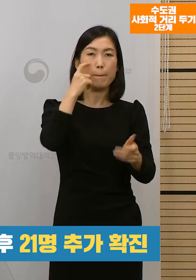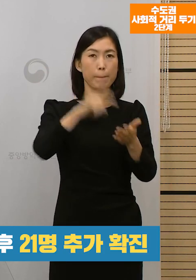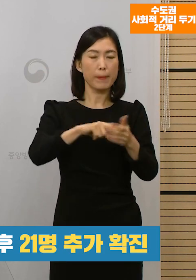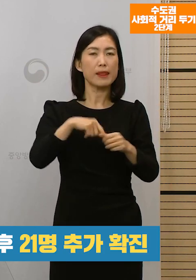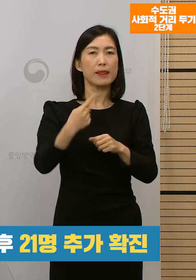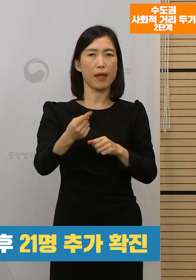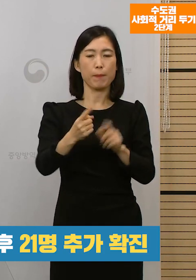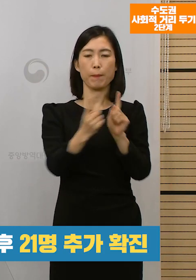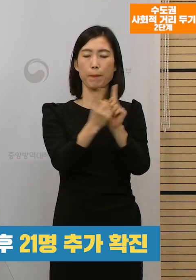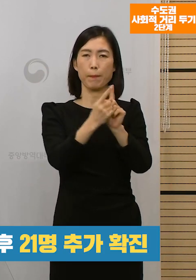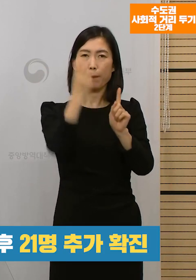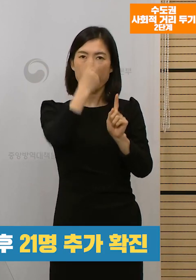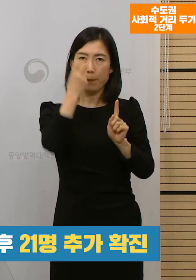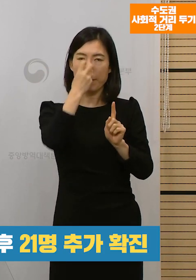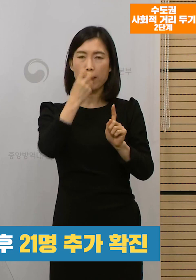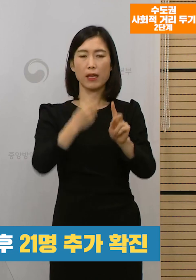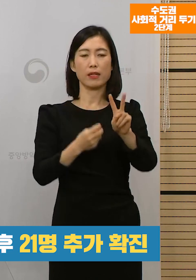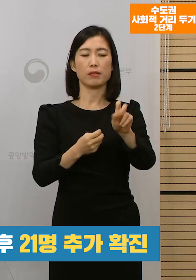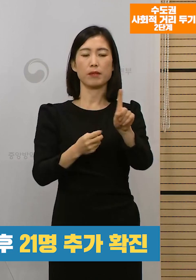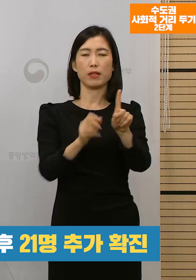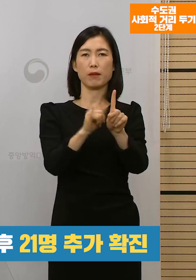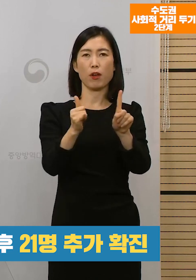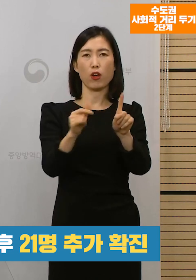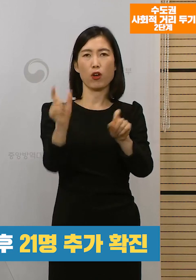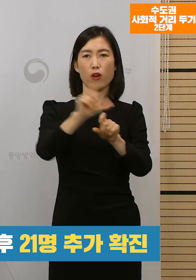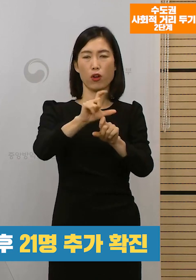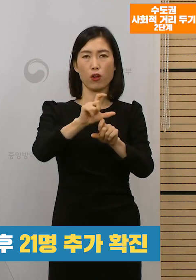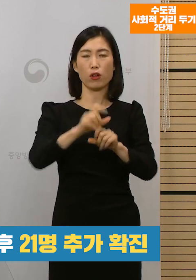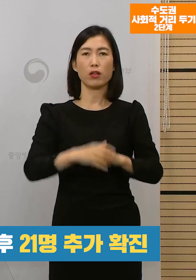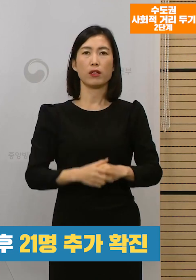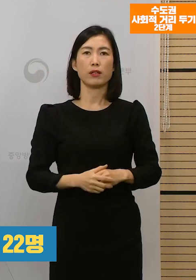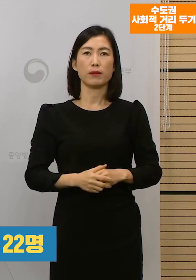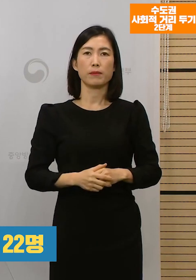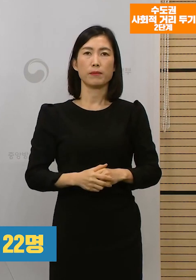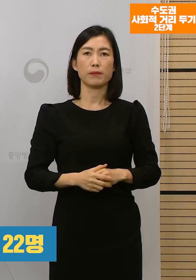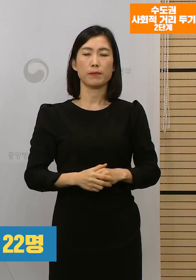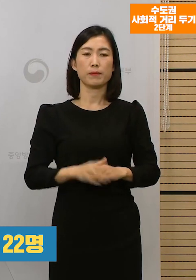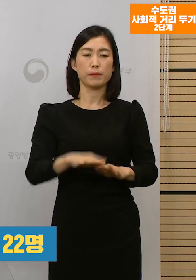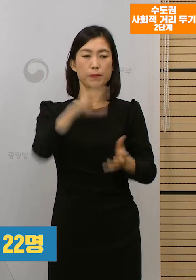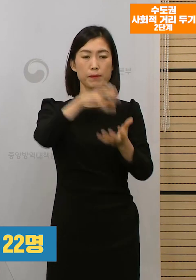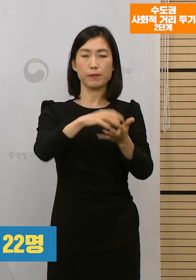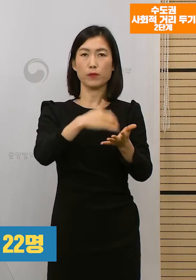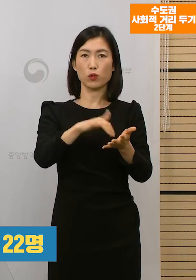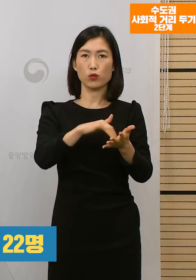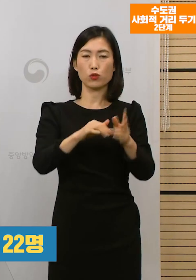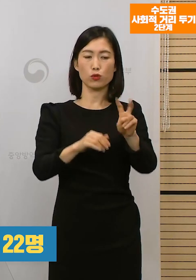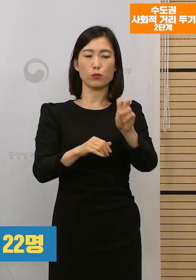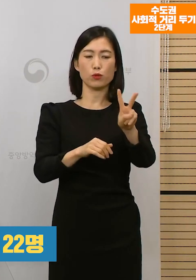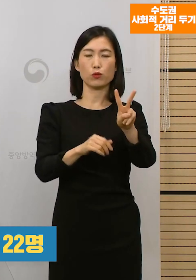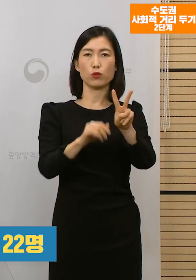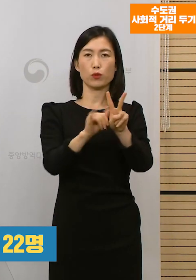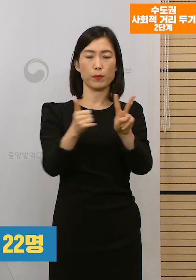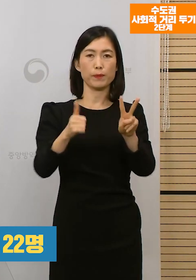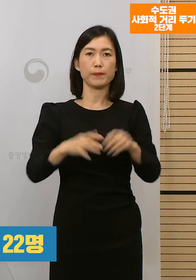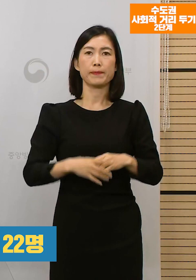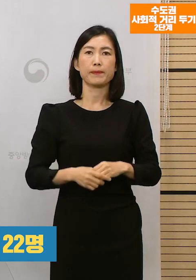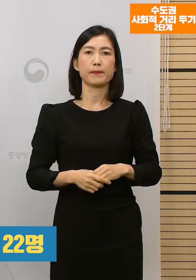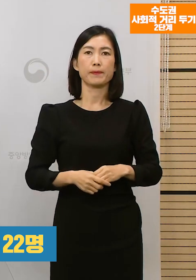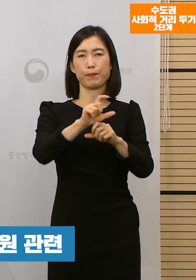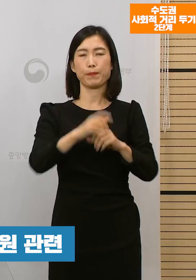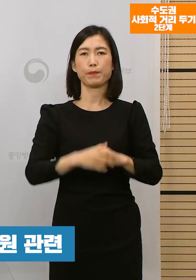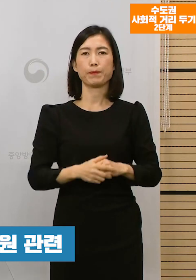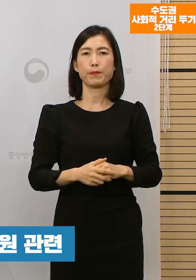후 접촉자 조사 중에 21명이 추가 확진되었습니다. 현재까지 누적 22명이